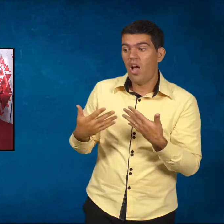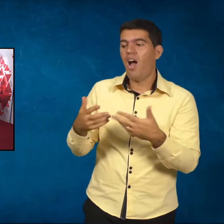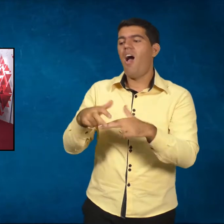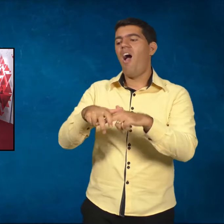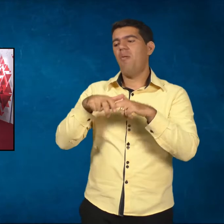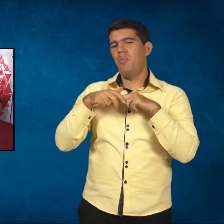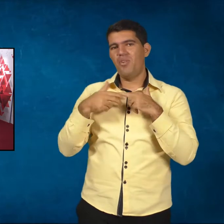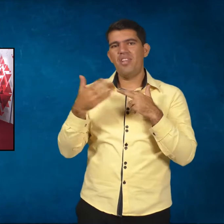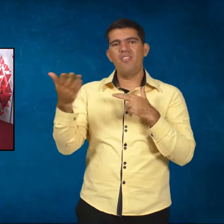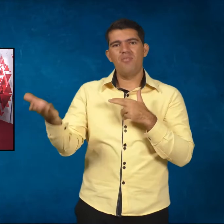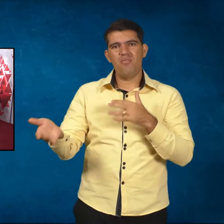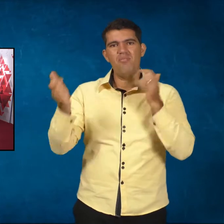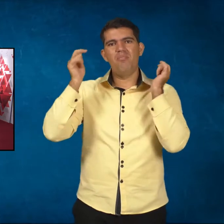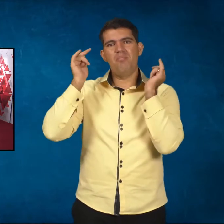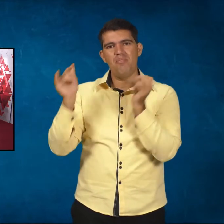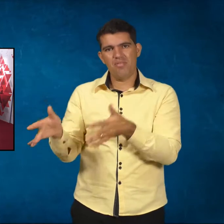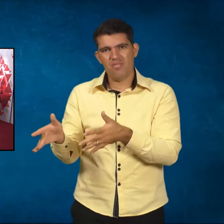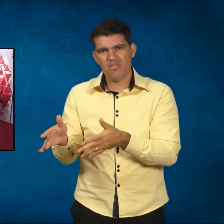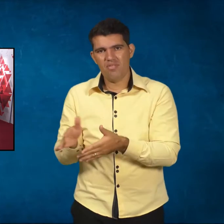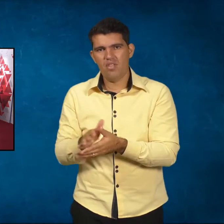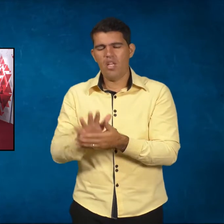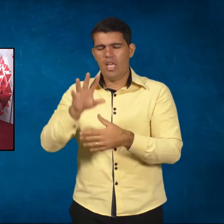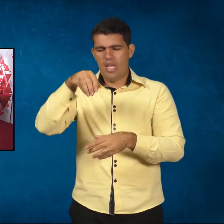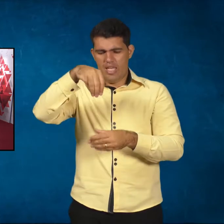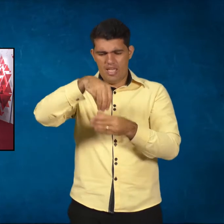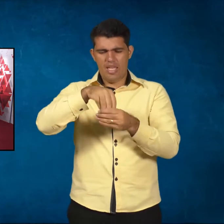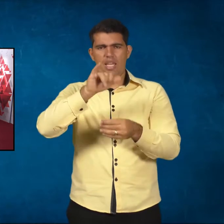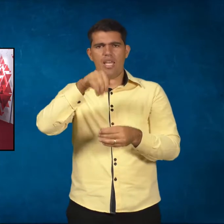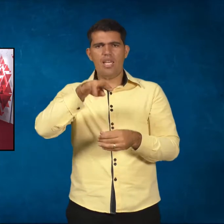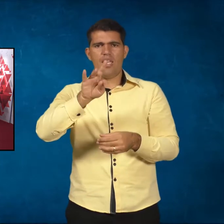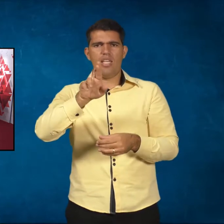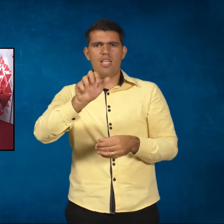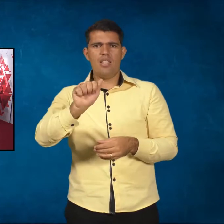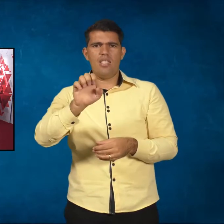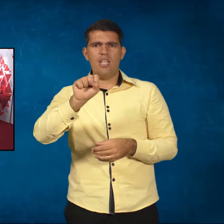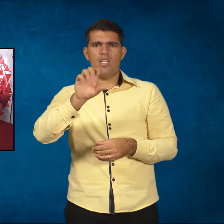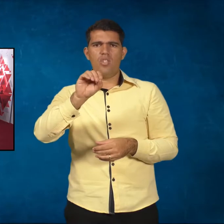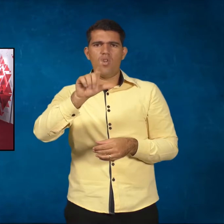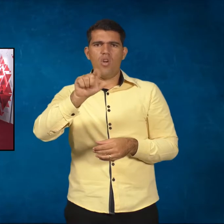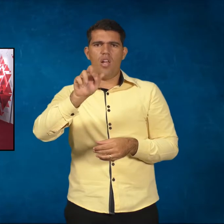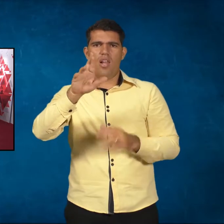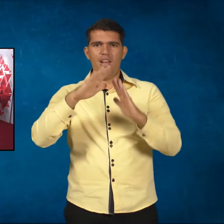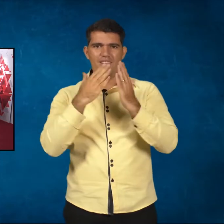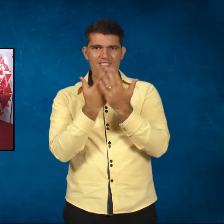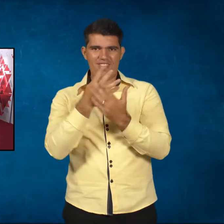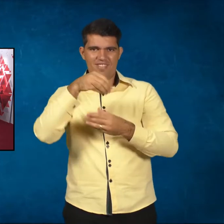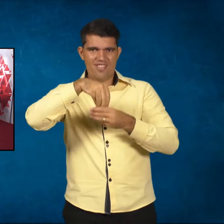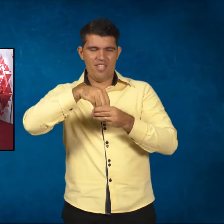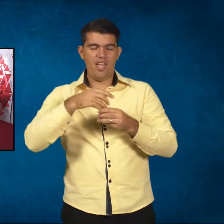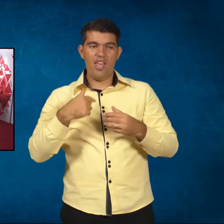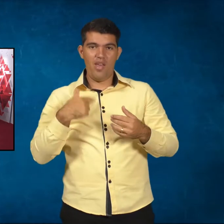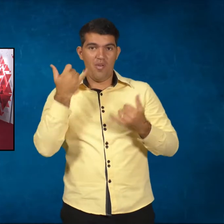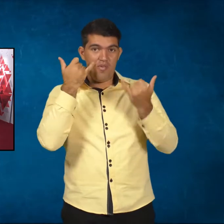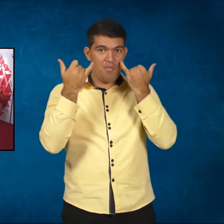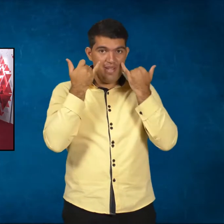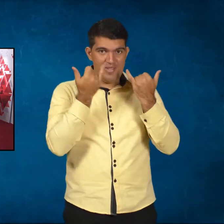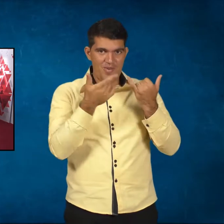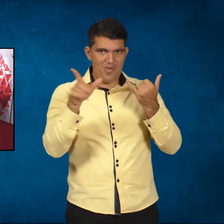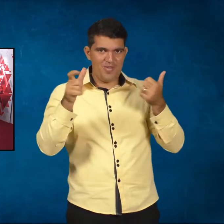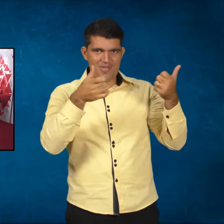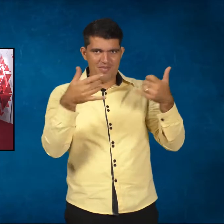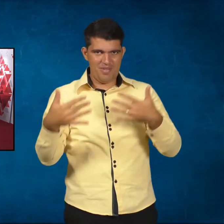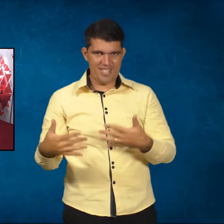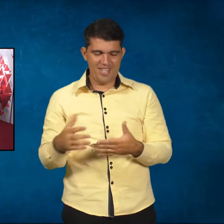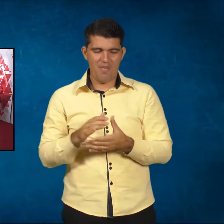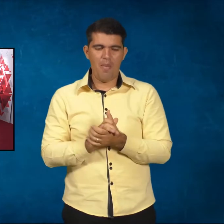a presença de tantos jovens em sintra escolar mas eu sou leoni eu vou acrescentar ainda mais um dado na medida aqui